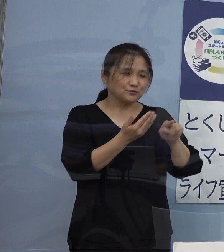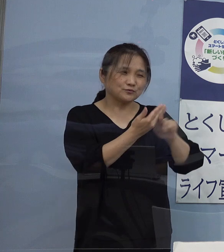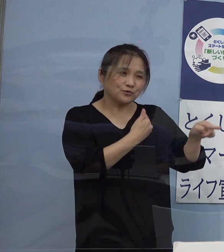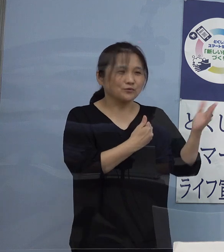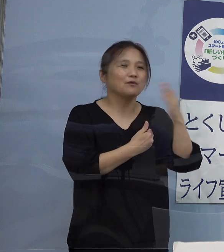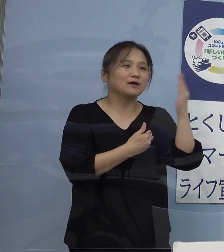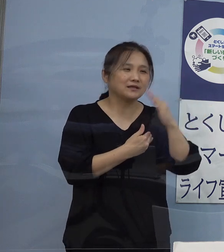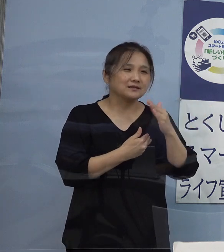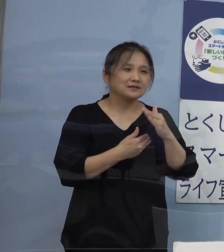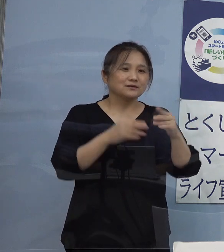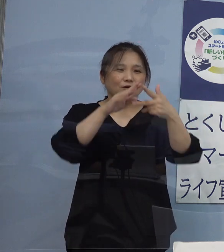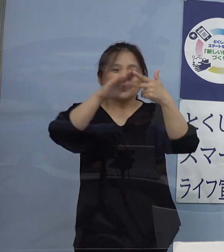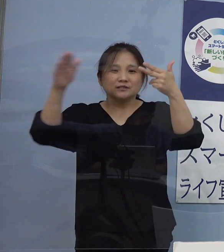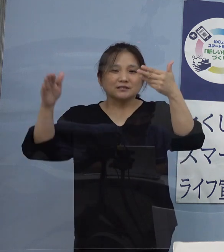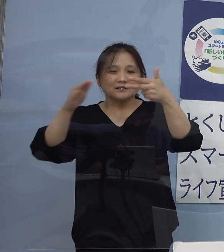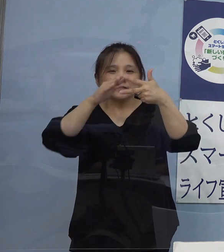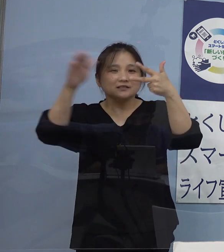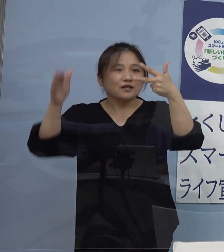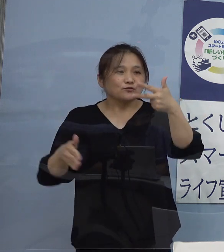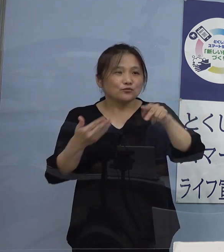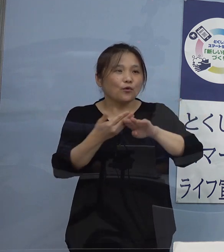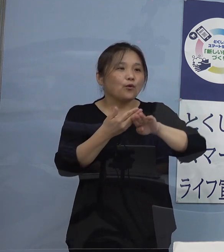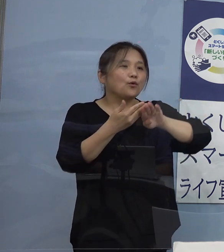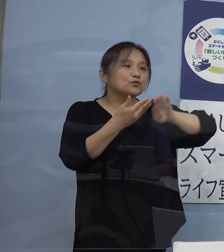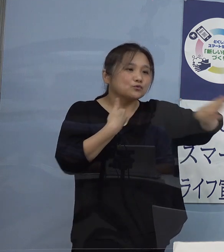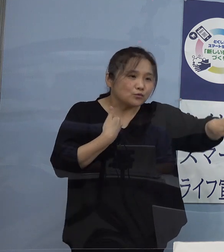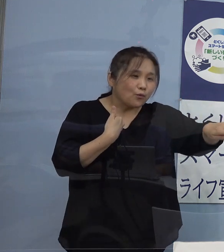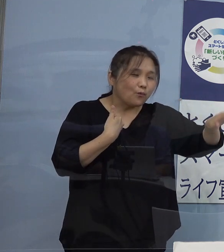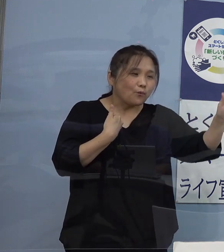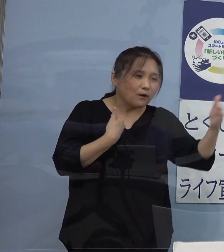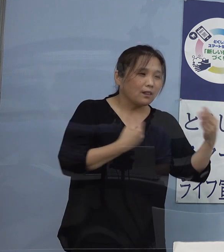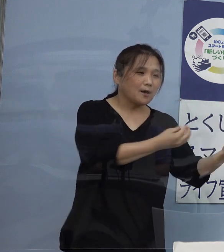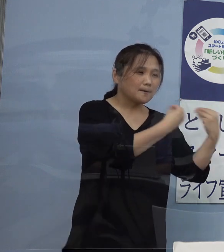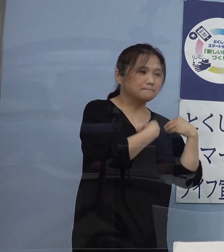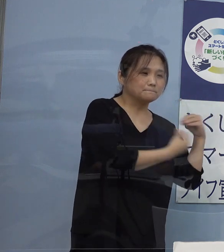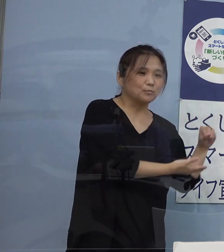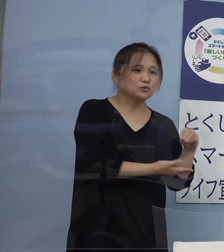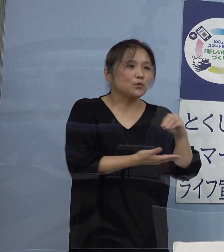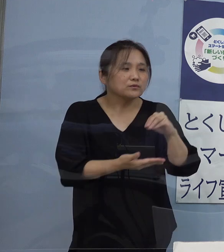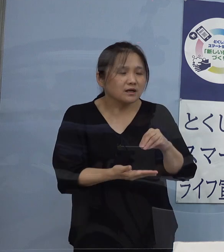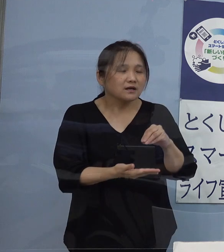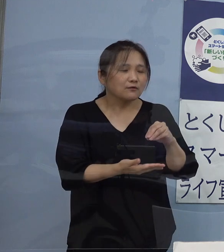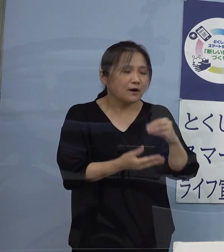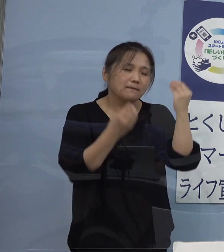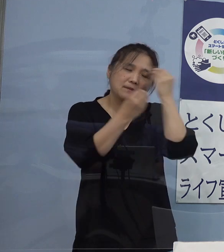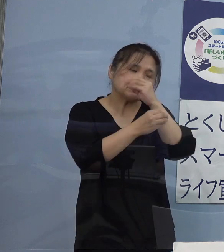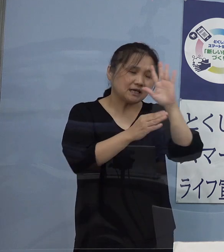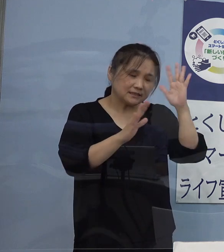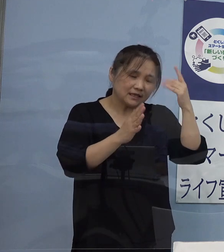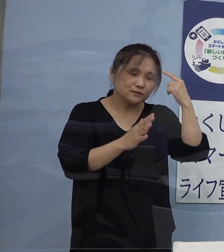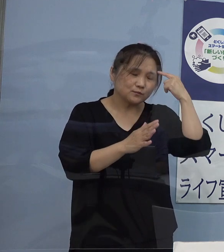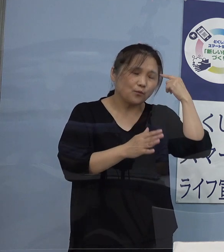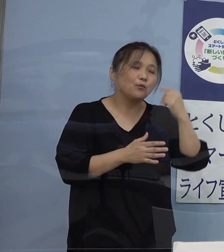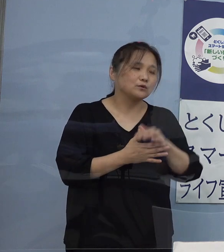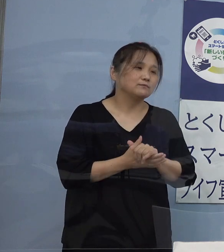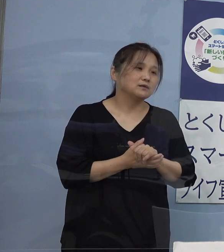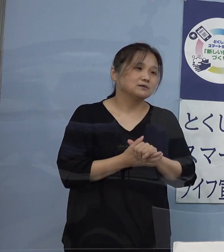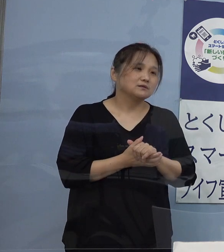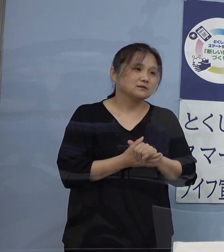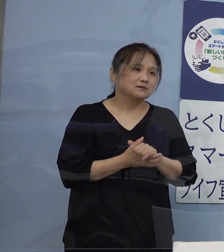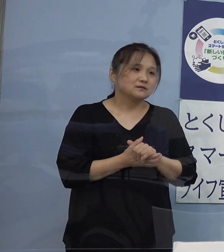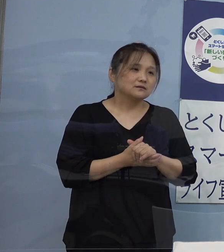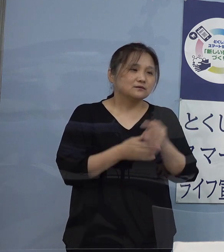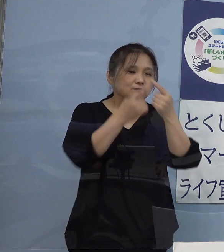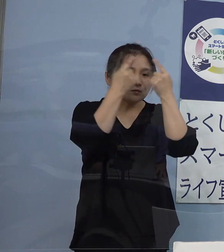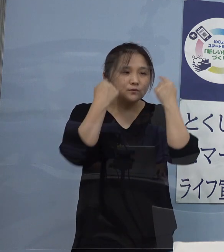ず施設の外から持ち込んだということは間違いがないであろうと。それから今度は持ち込み経路として、それぞれの皆さん